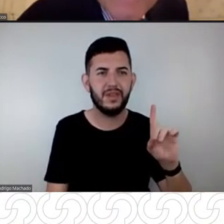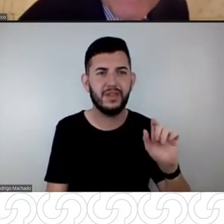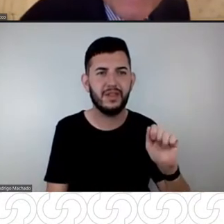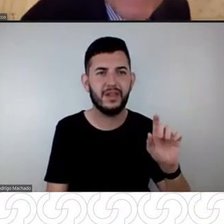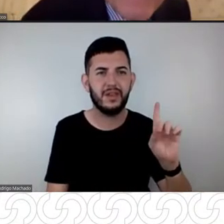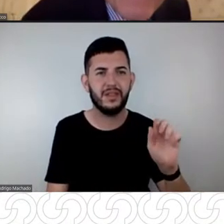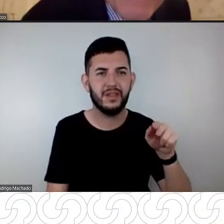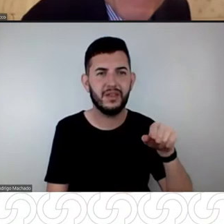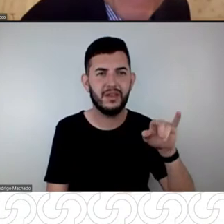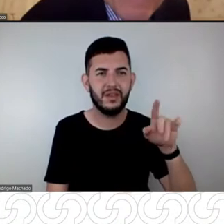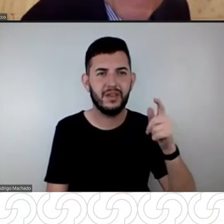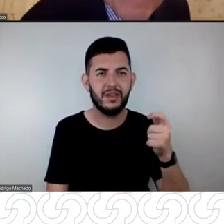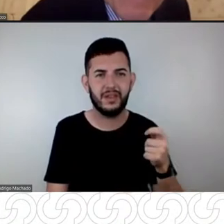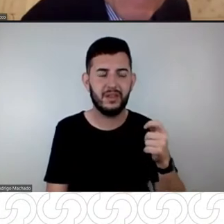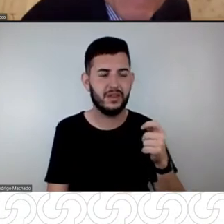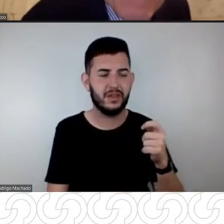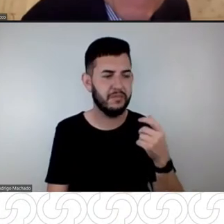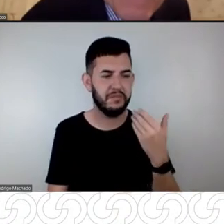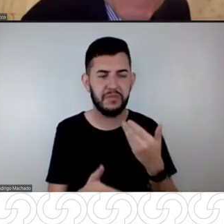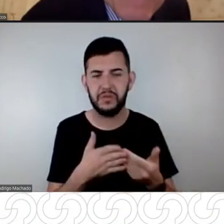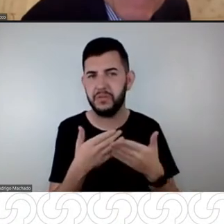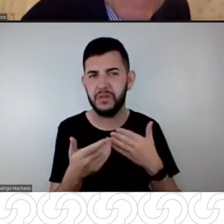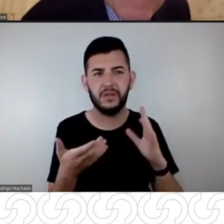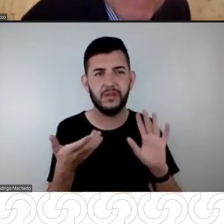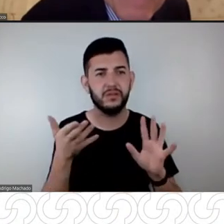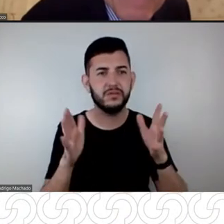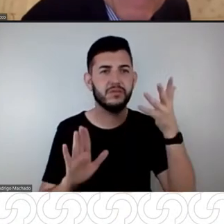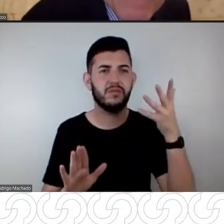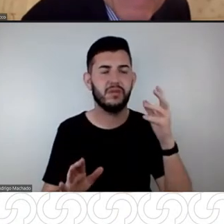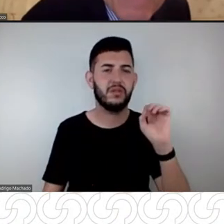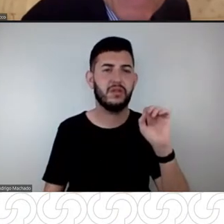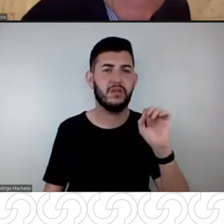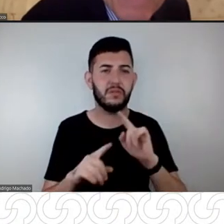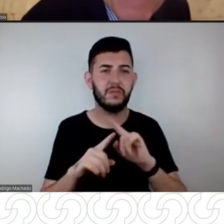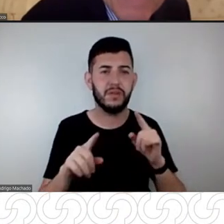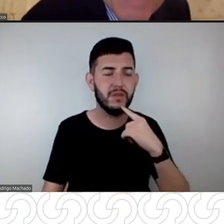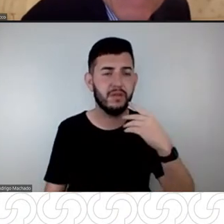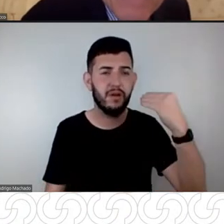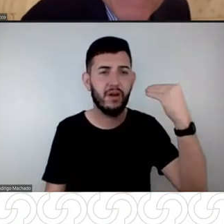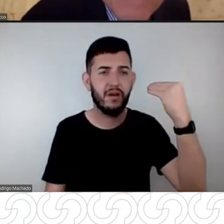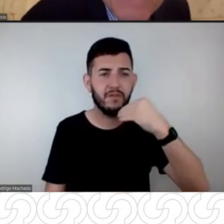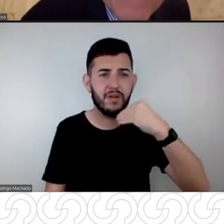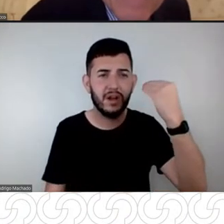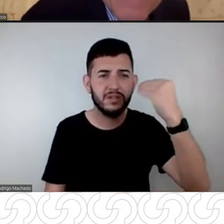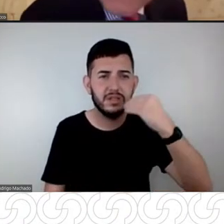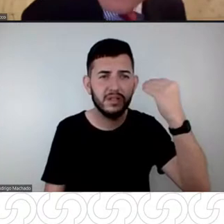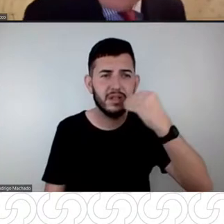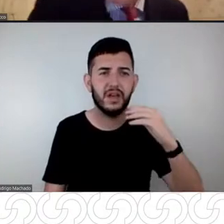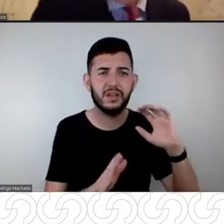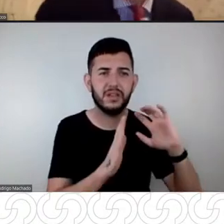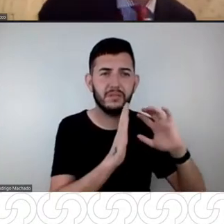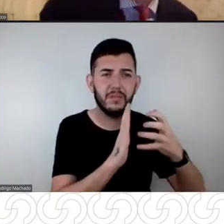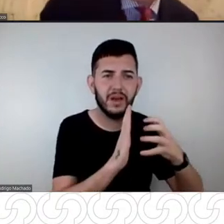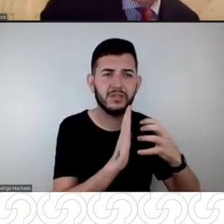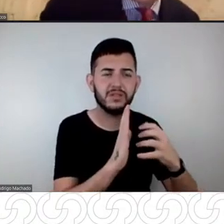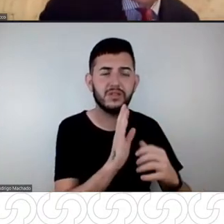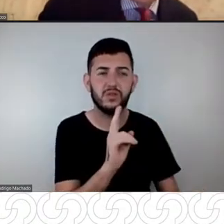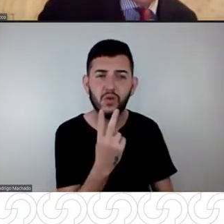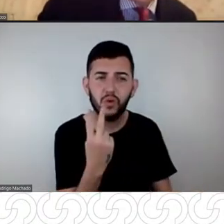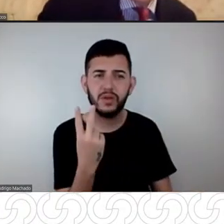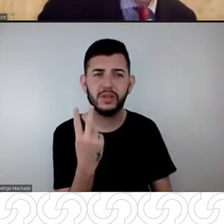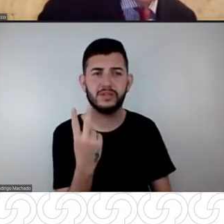fazer da fragilidade desses dois partidos, essa transformação era